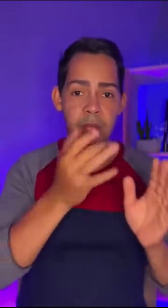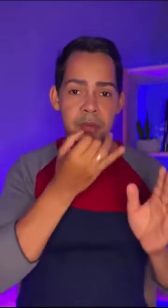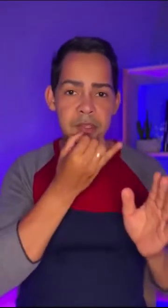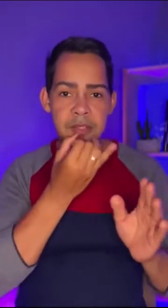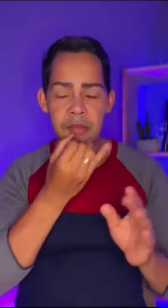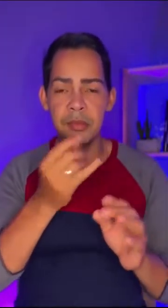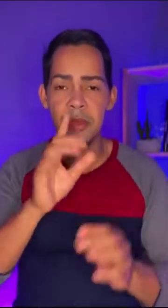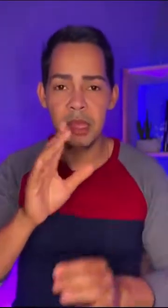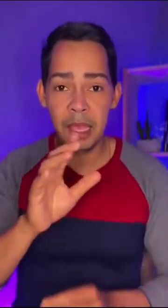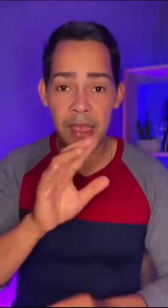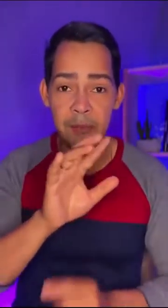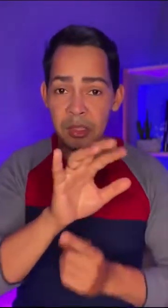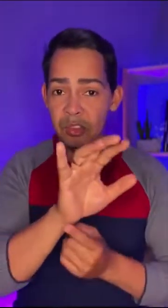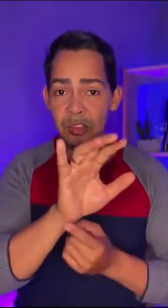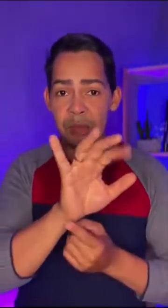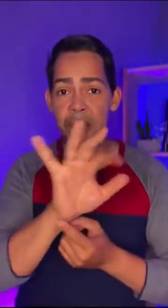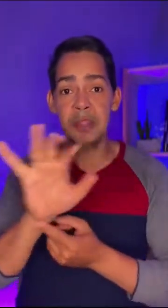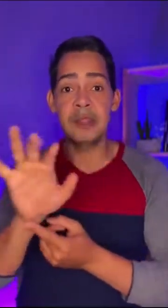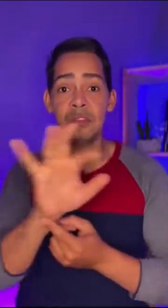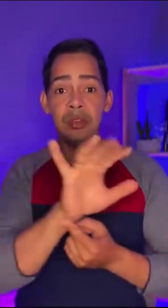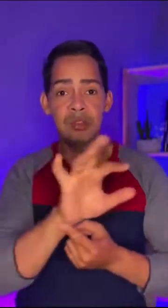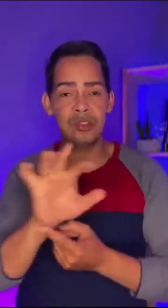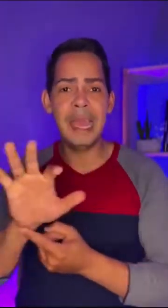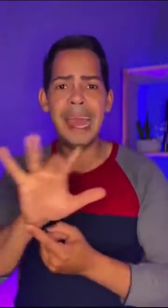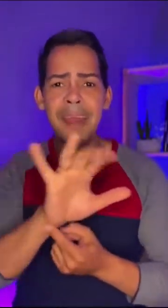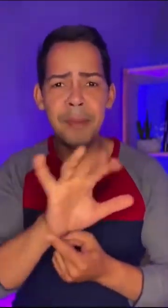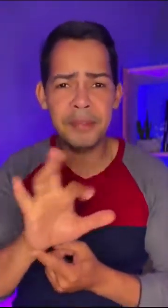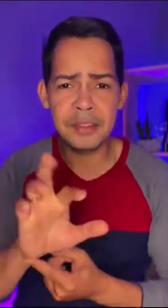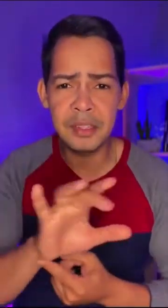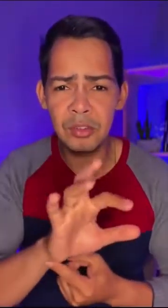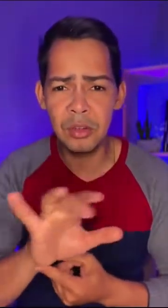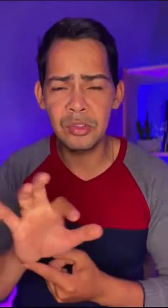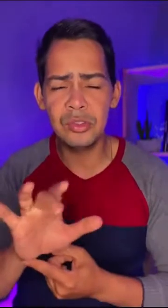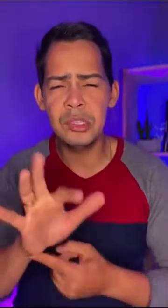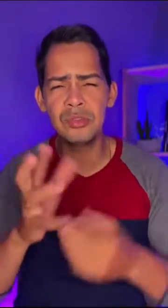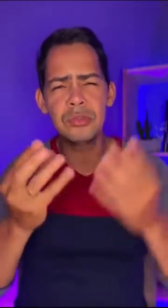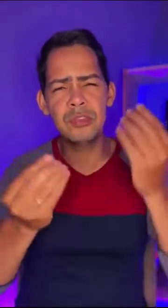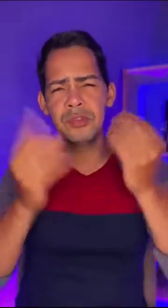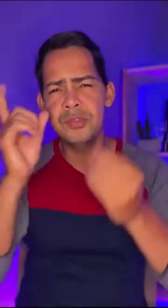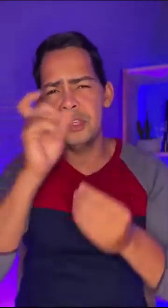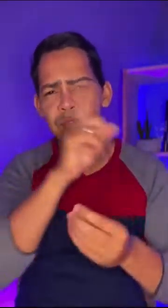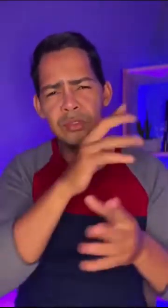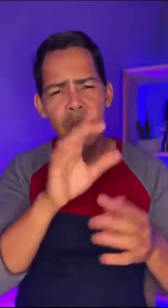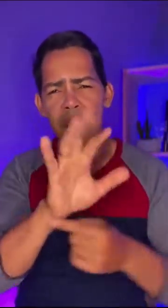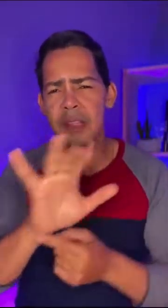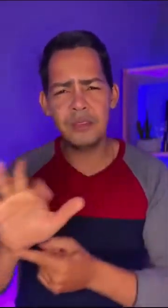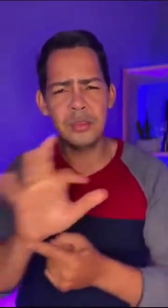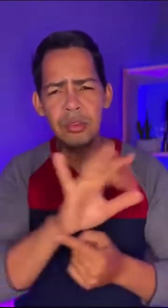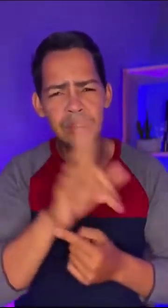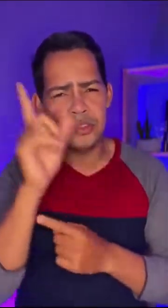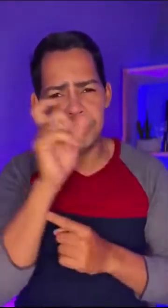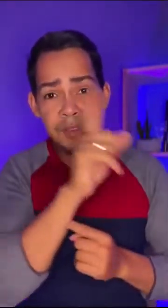Por exemplo, muita gente tem medo da datilologia. Como é que faz a datilologia, Júnior? É difícil. Datilologia é